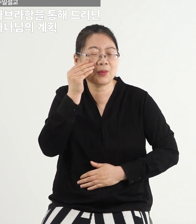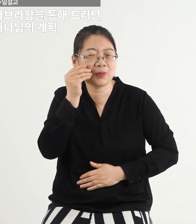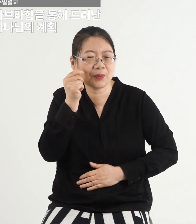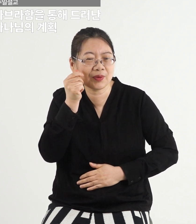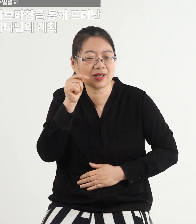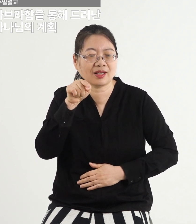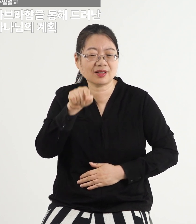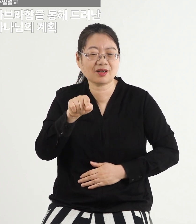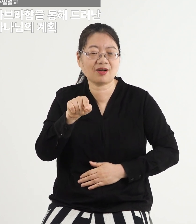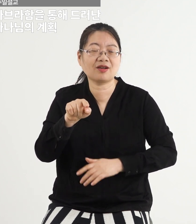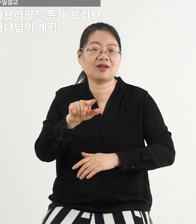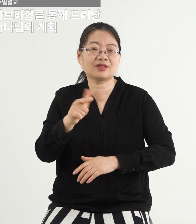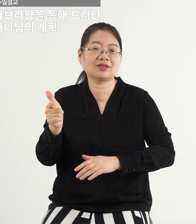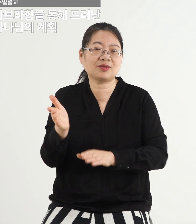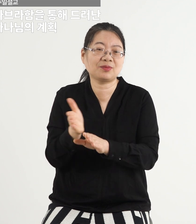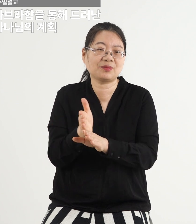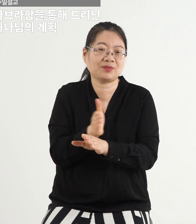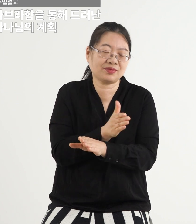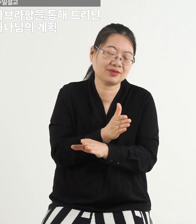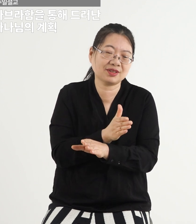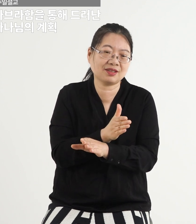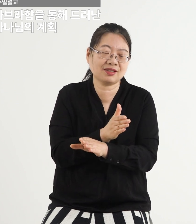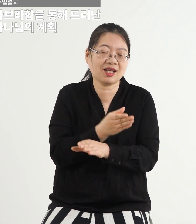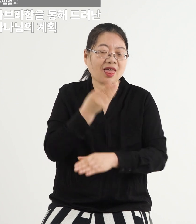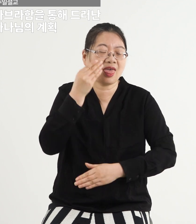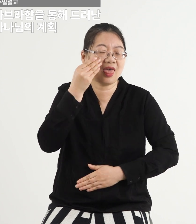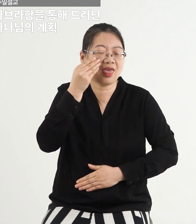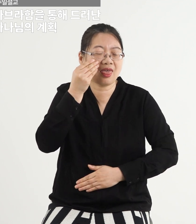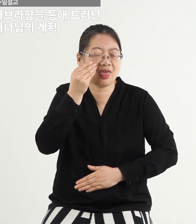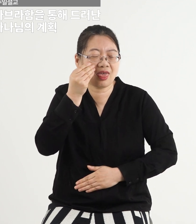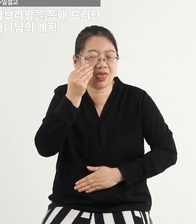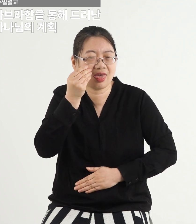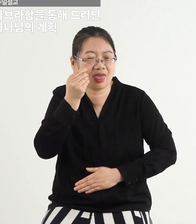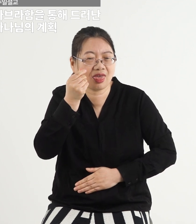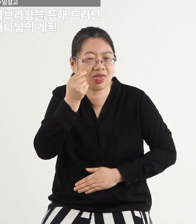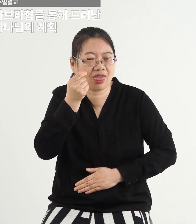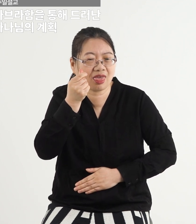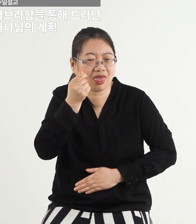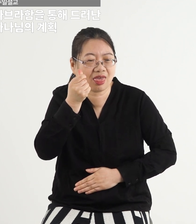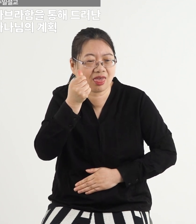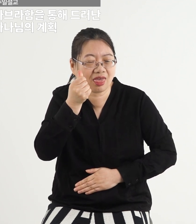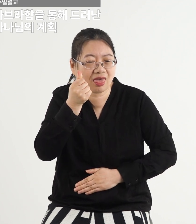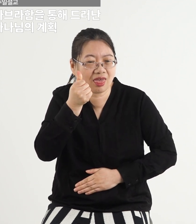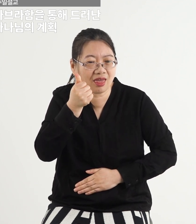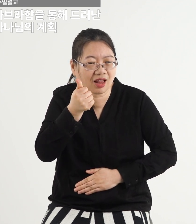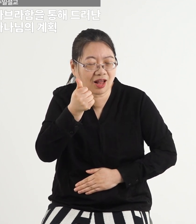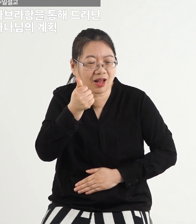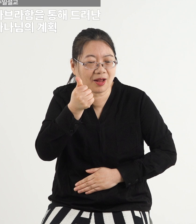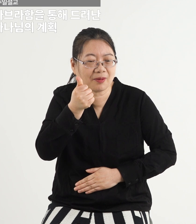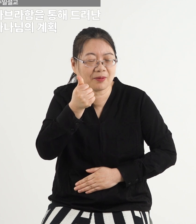익숙한 것들로부터 점점 그 익숙함이 짙어져 가는 순서예요.